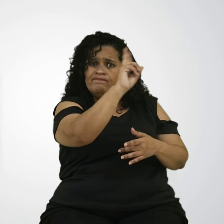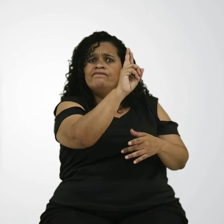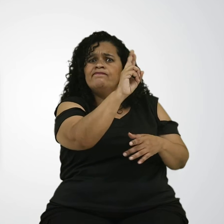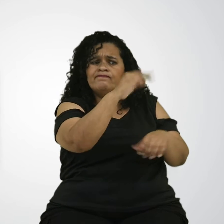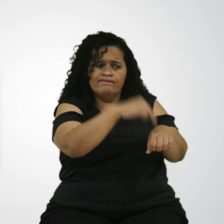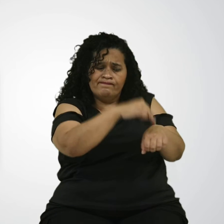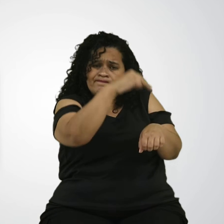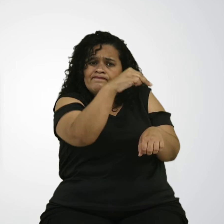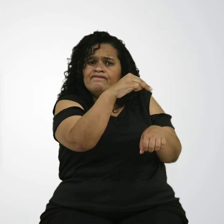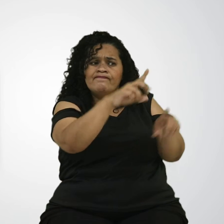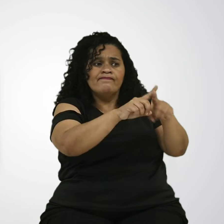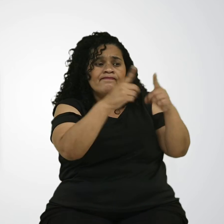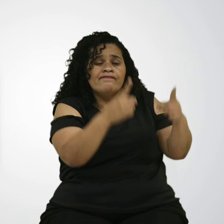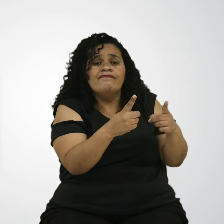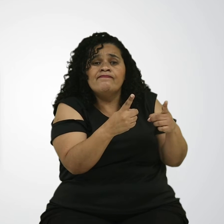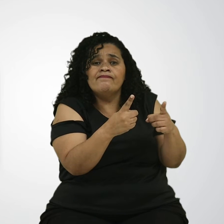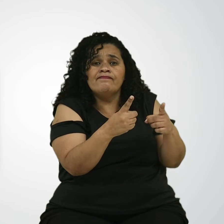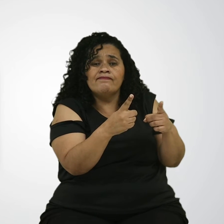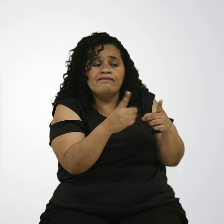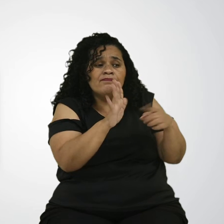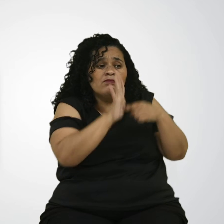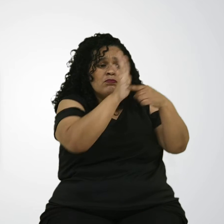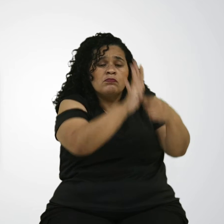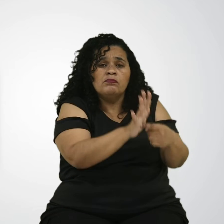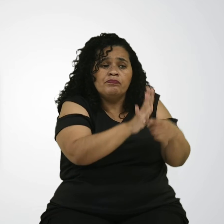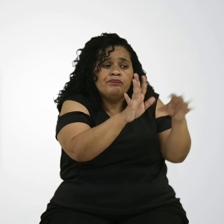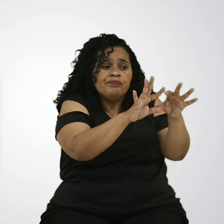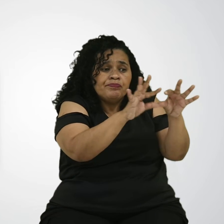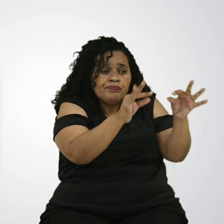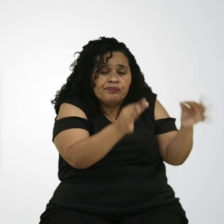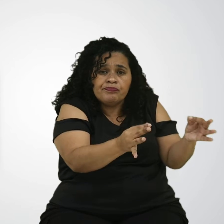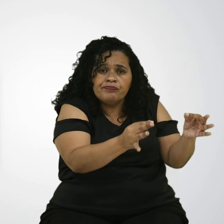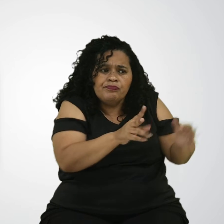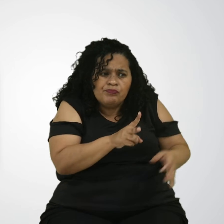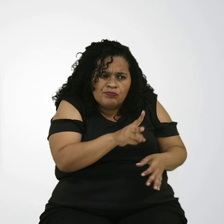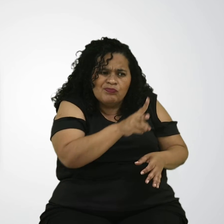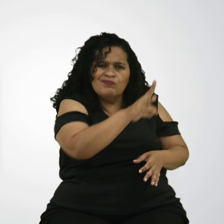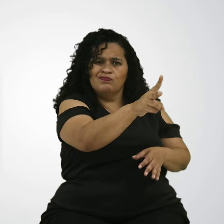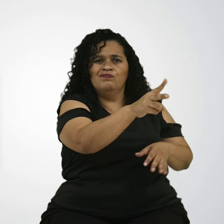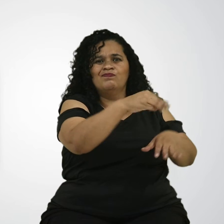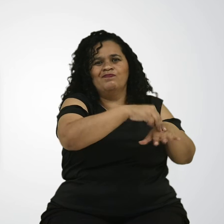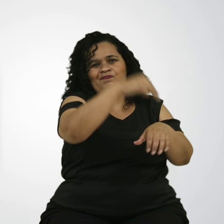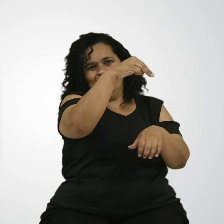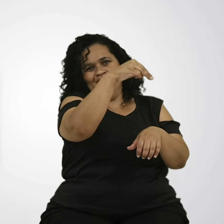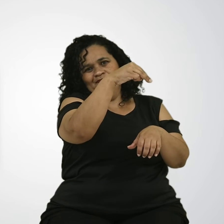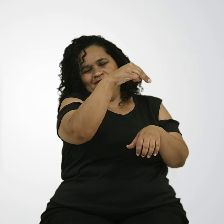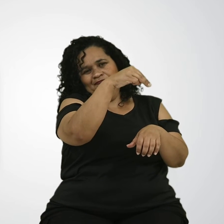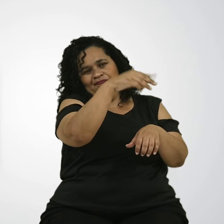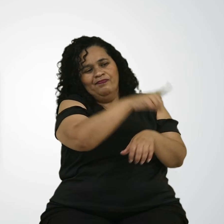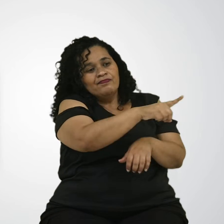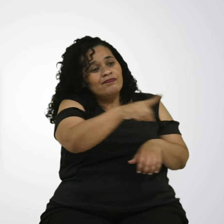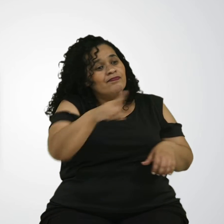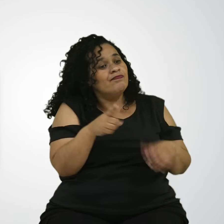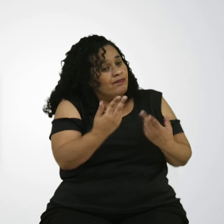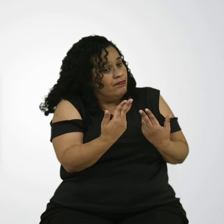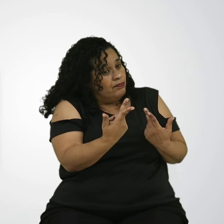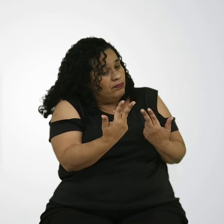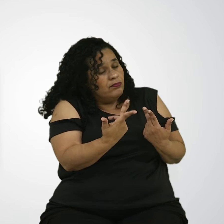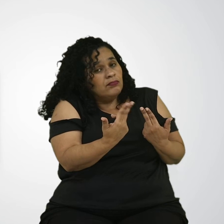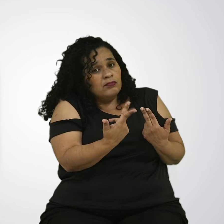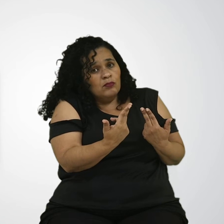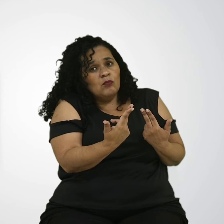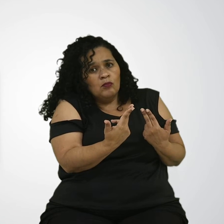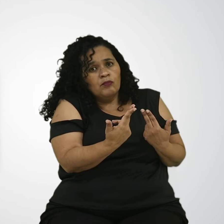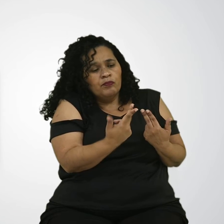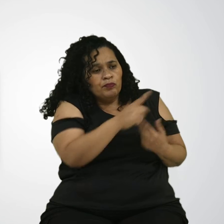vocês, não diminui quem sou. Eu continuo sendo Senhor e Mestre. E vocês vão fazer a mesma coisa. Vocês